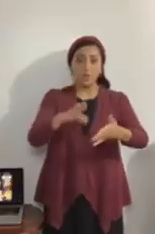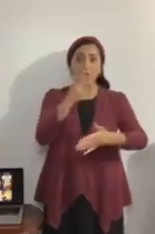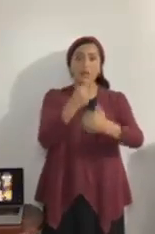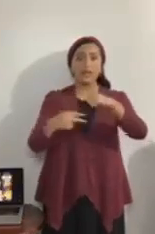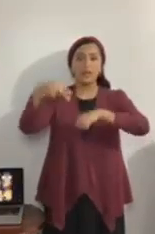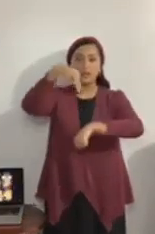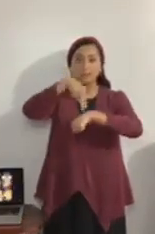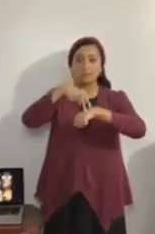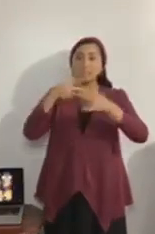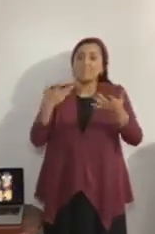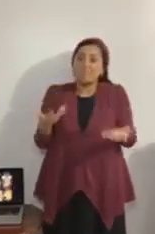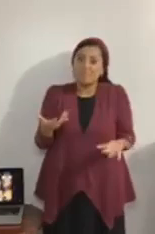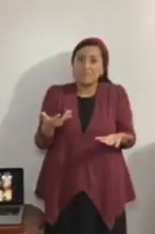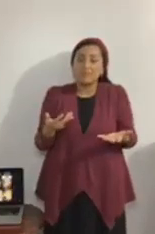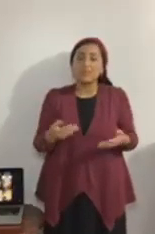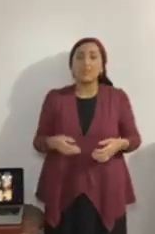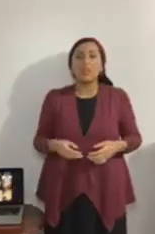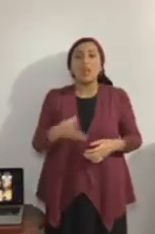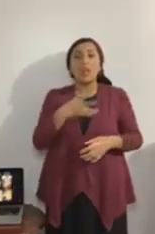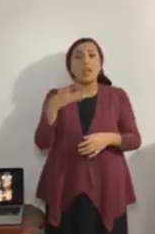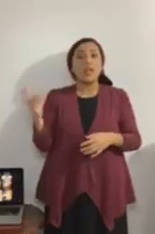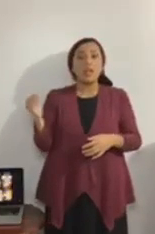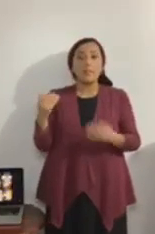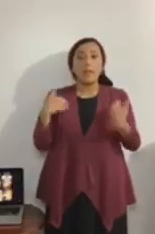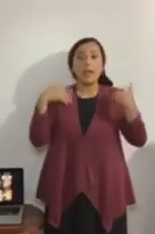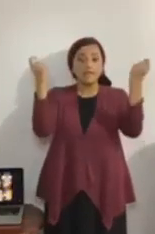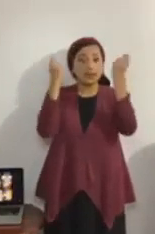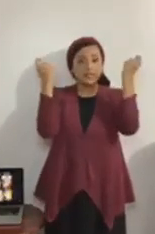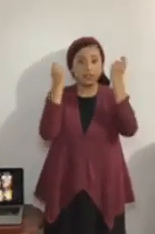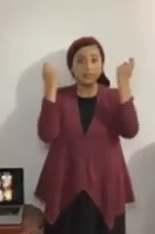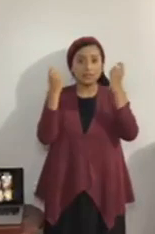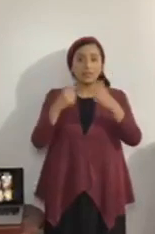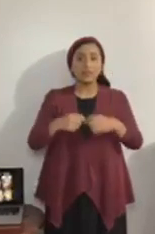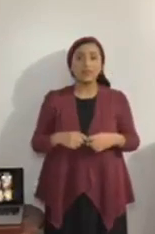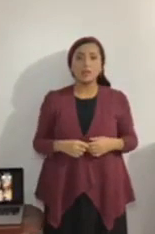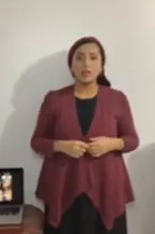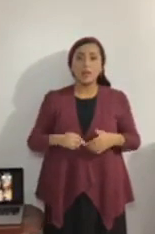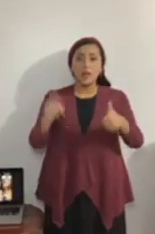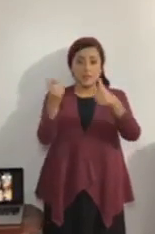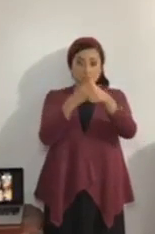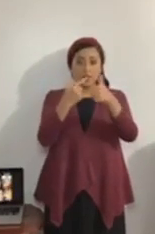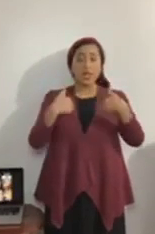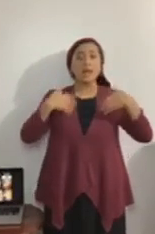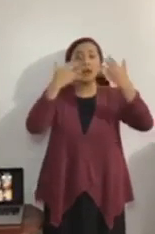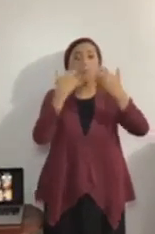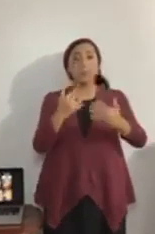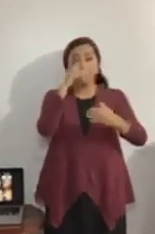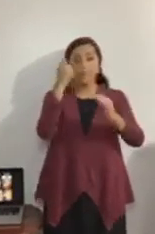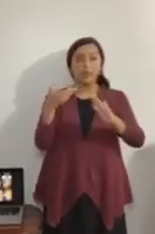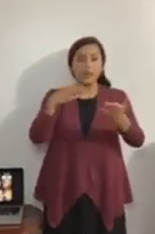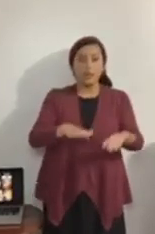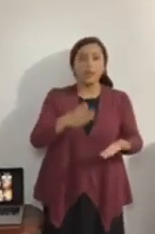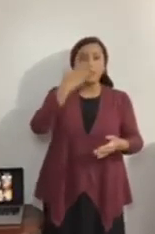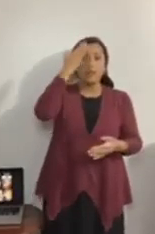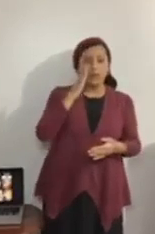Qué casualidad, ¿no? Había fiestas. Primero había tristeza por la muerte de este dios y